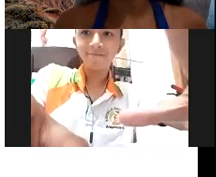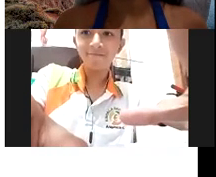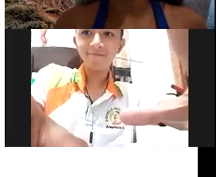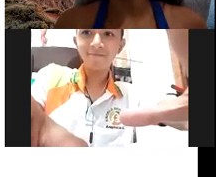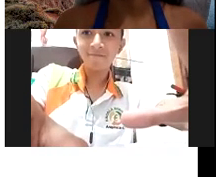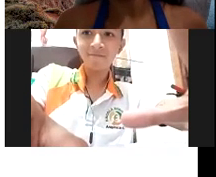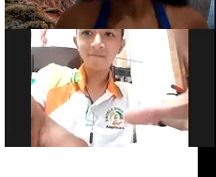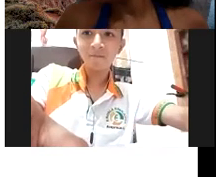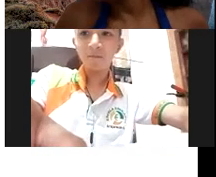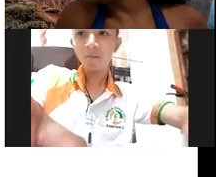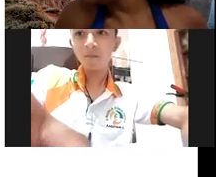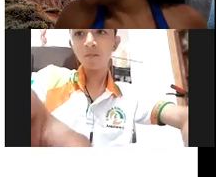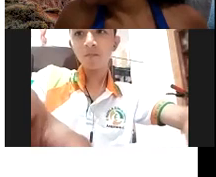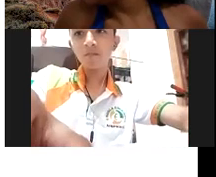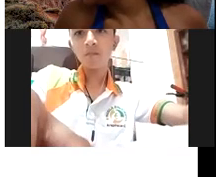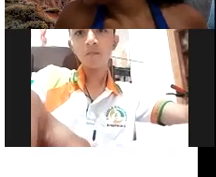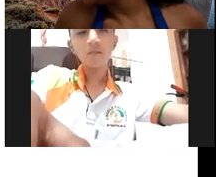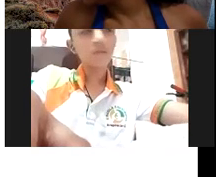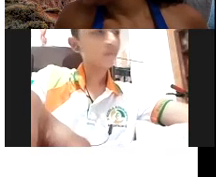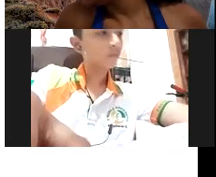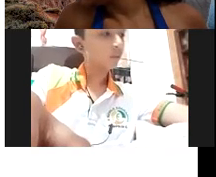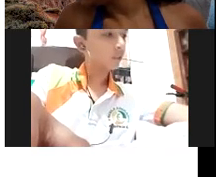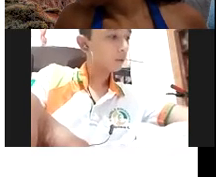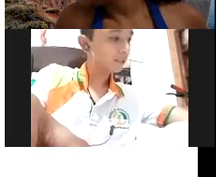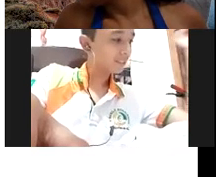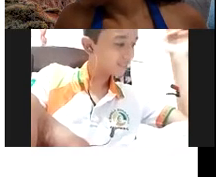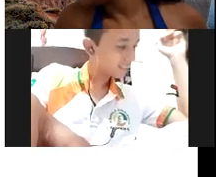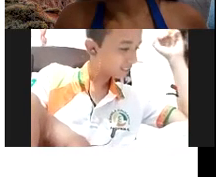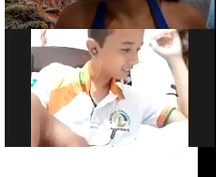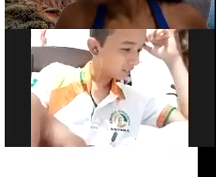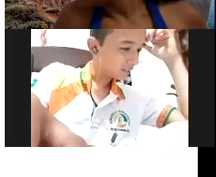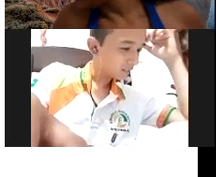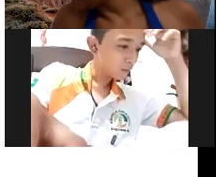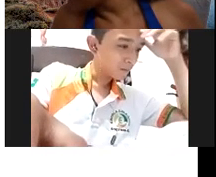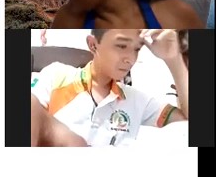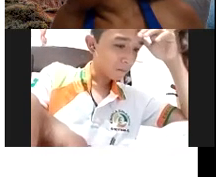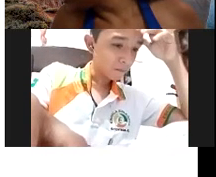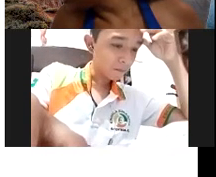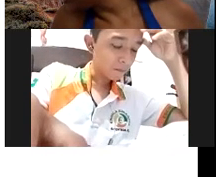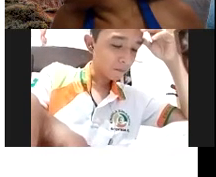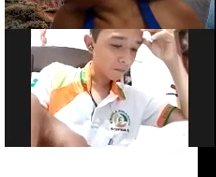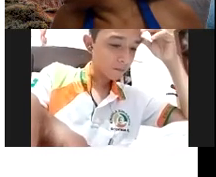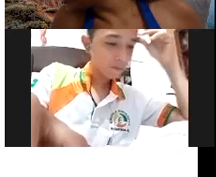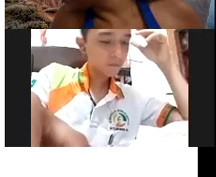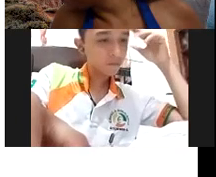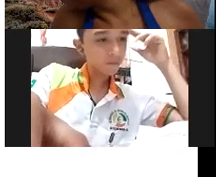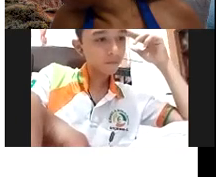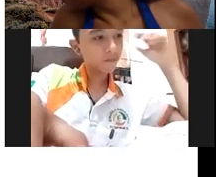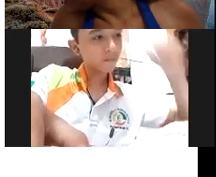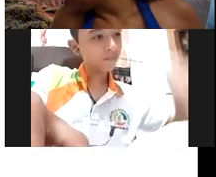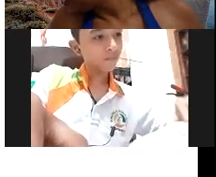compreendo tem no livro Aqui aonde Na página